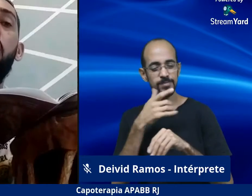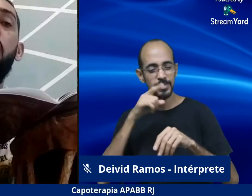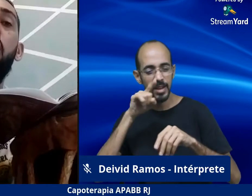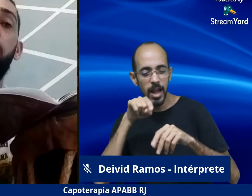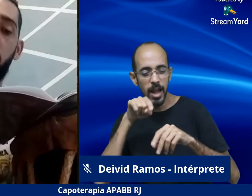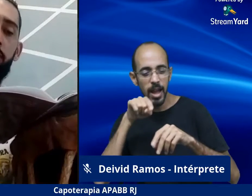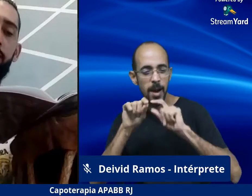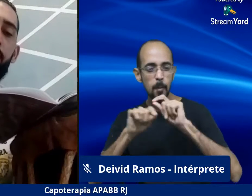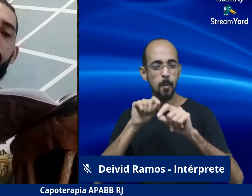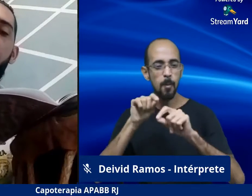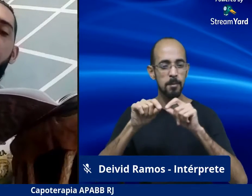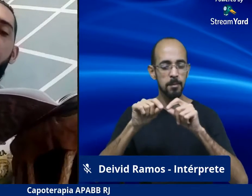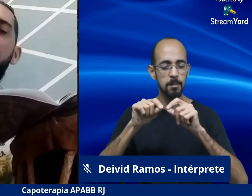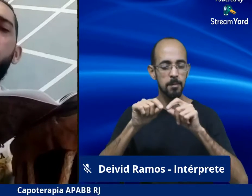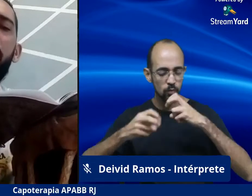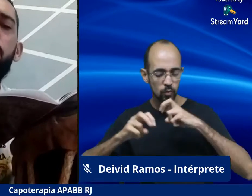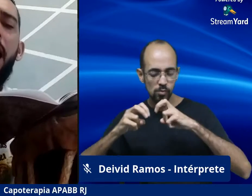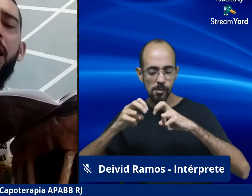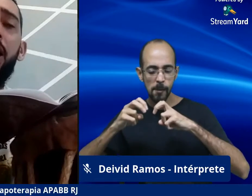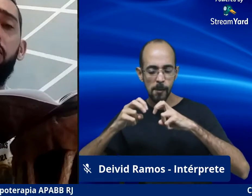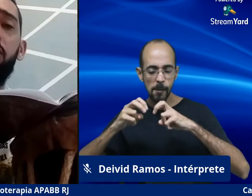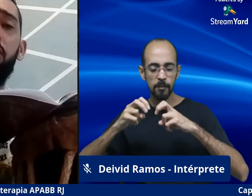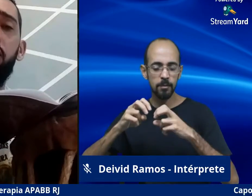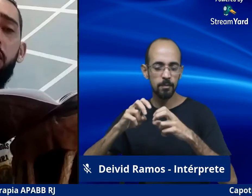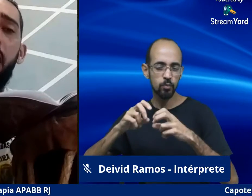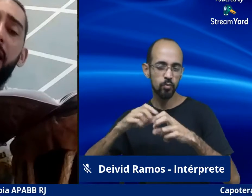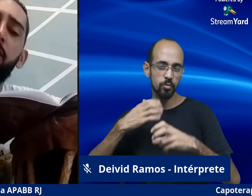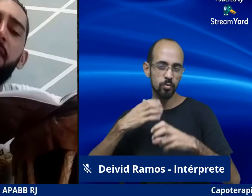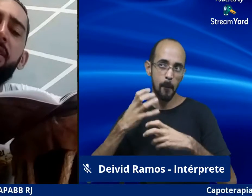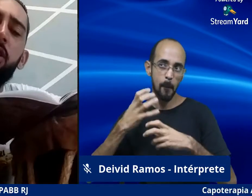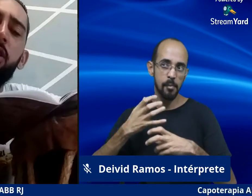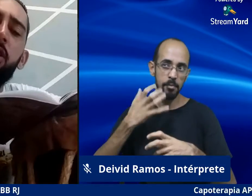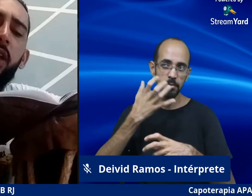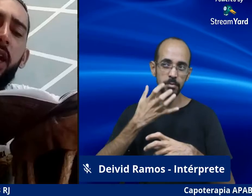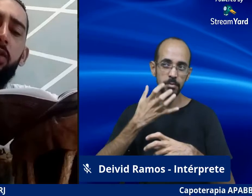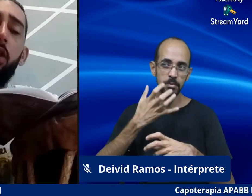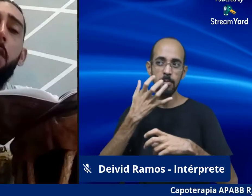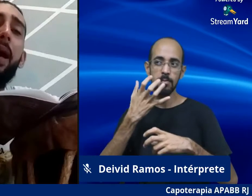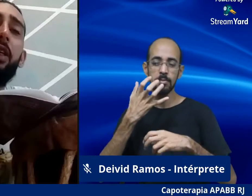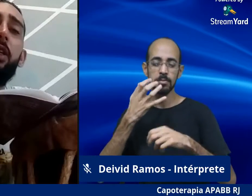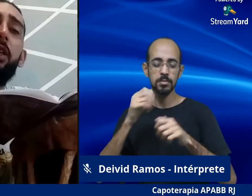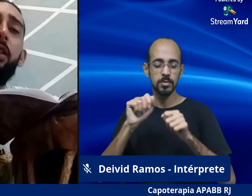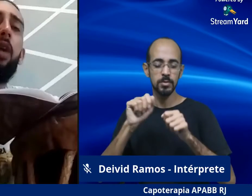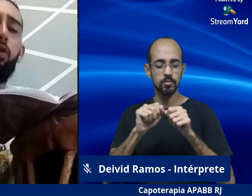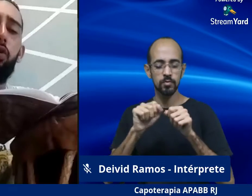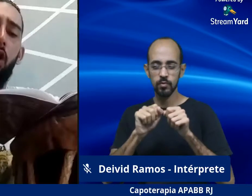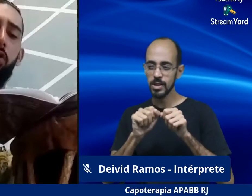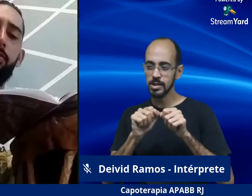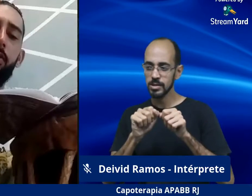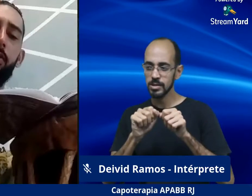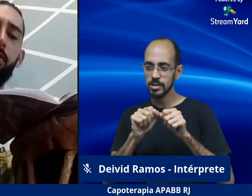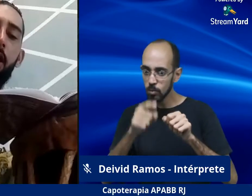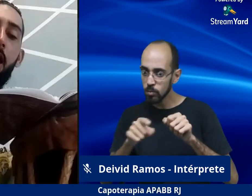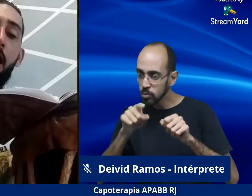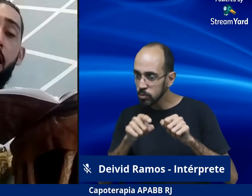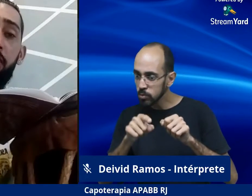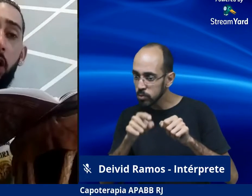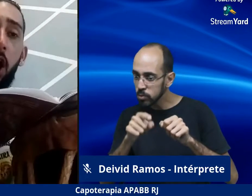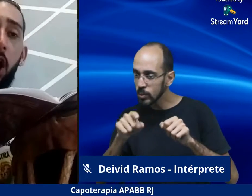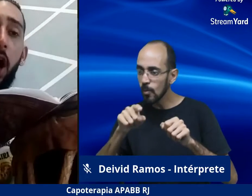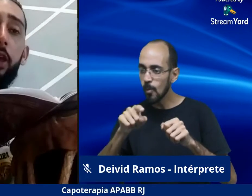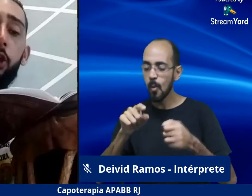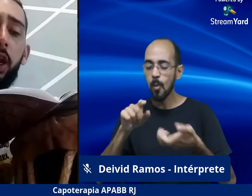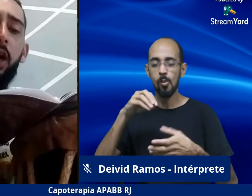dom-dom, dorondom. É o médio marcando, às vezes virando, mas dentro do tom. É